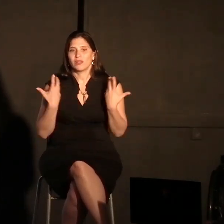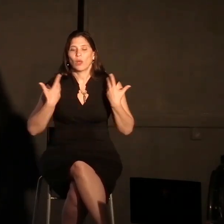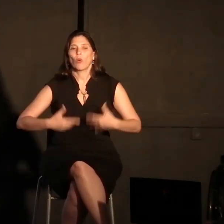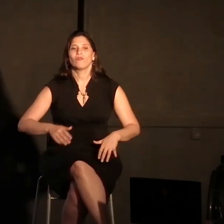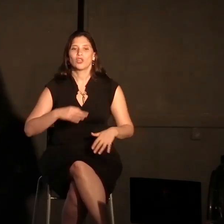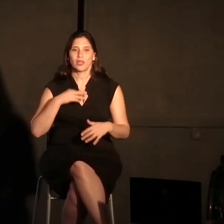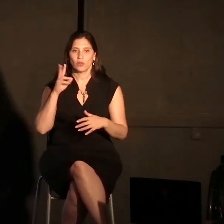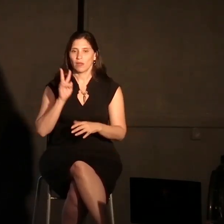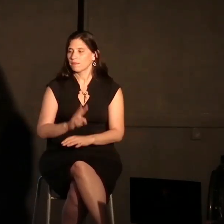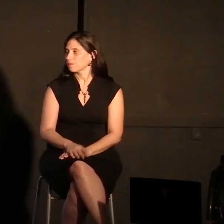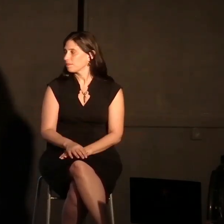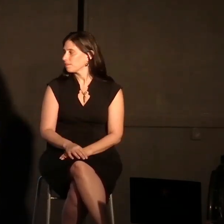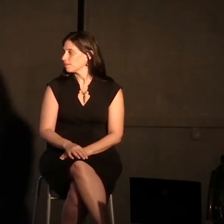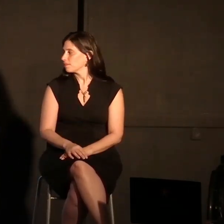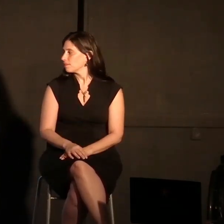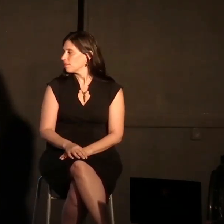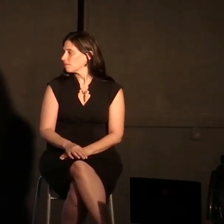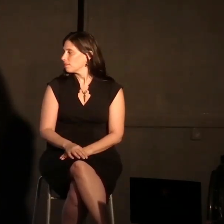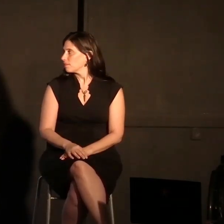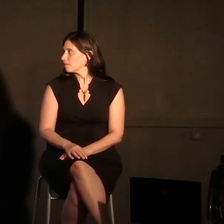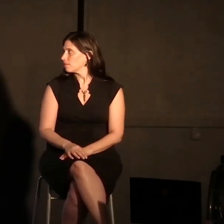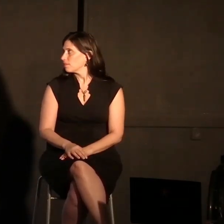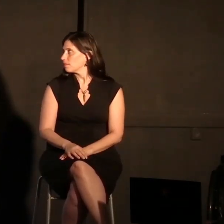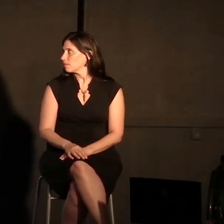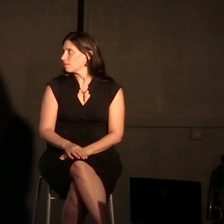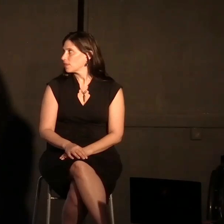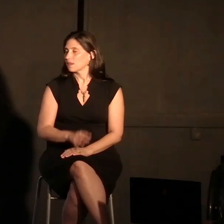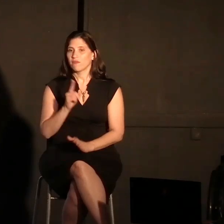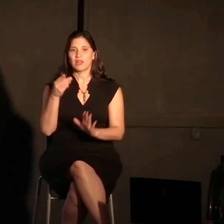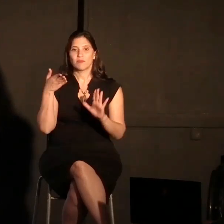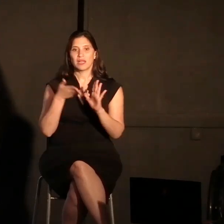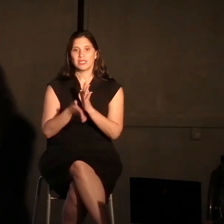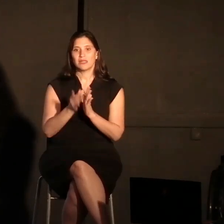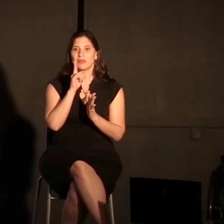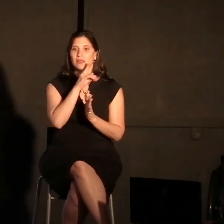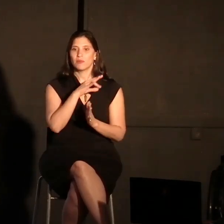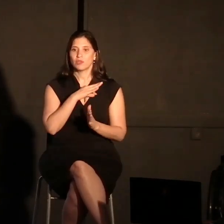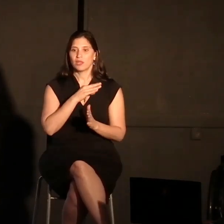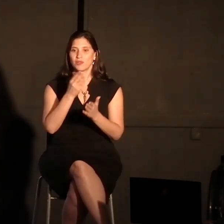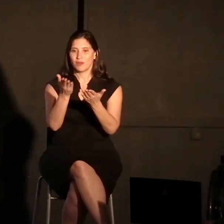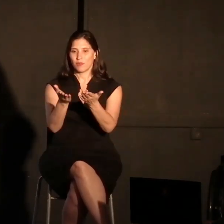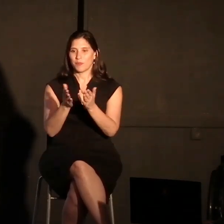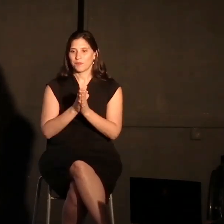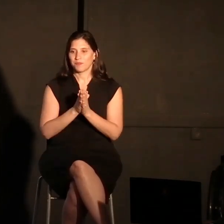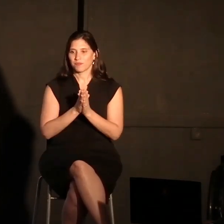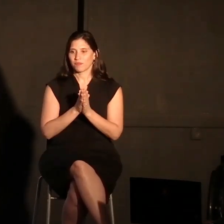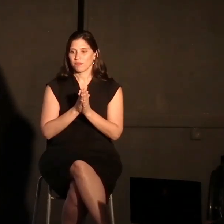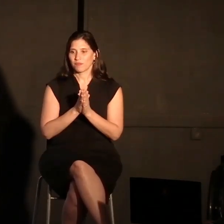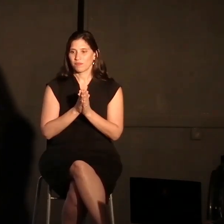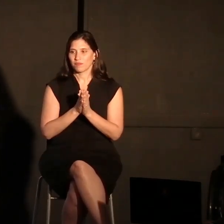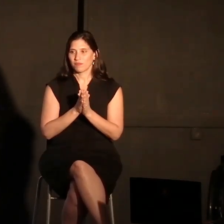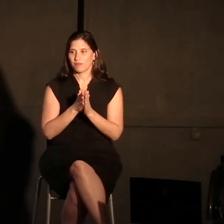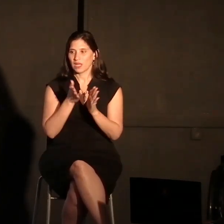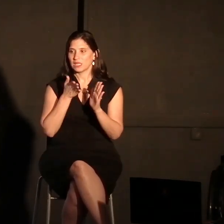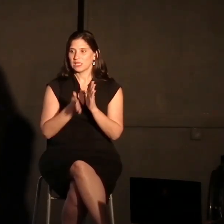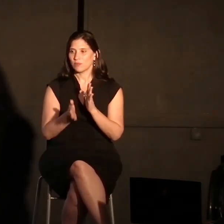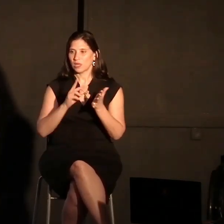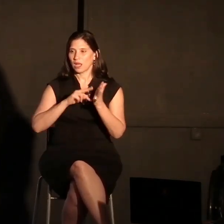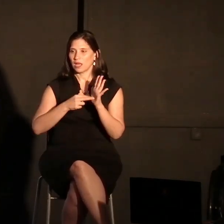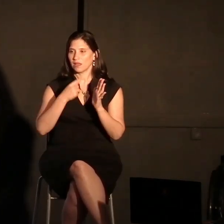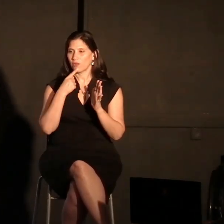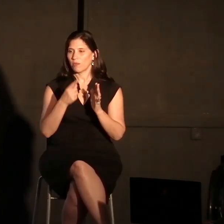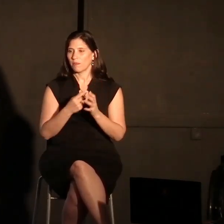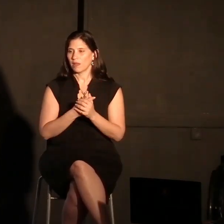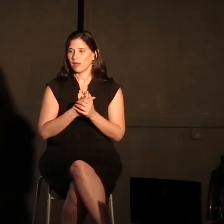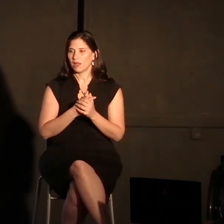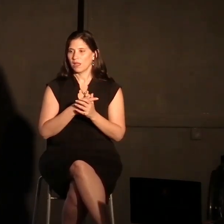שלי יותר ואז מכניסים את אמא שלי שהיא פה מכניסים אותה לחדר ואומרים